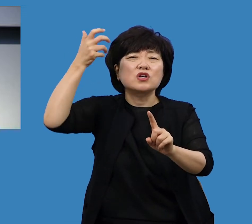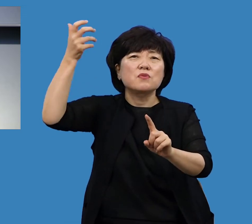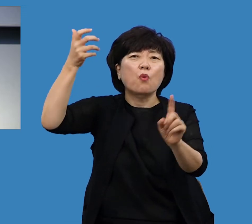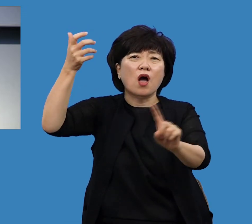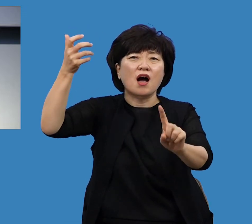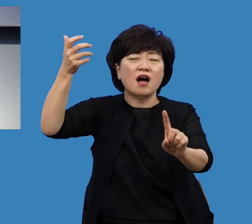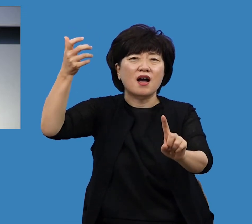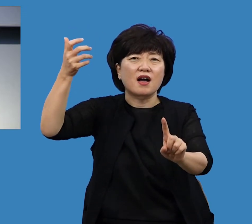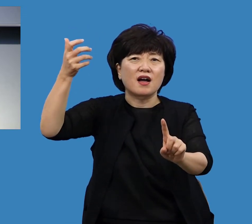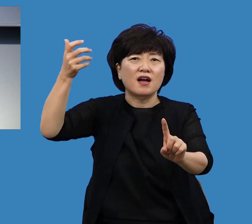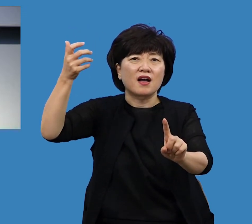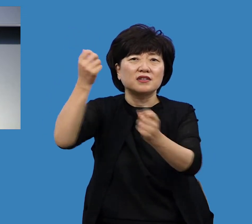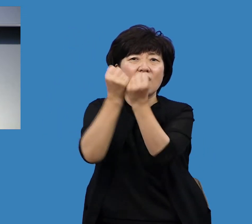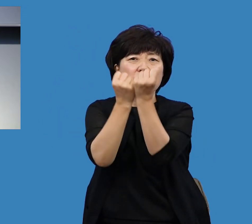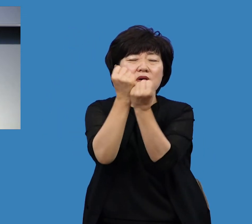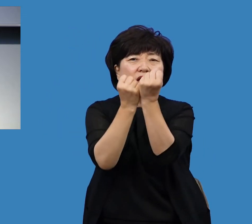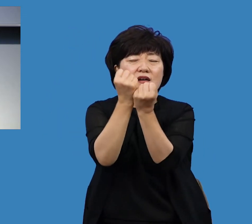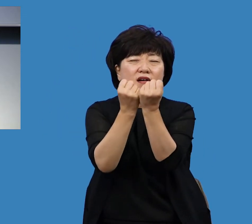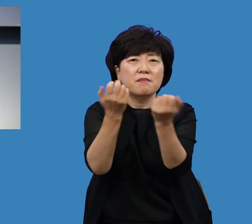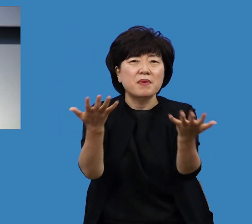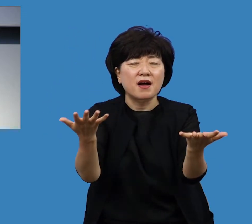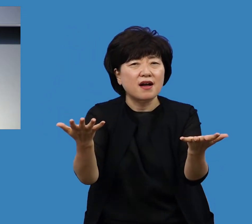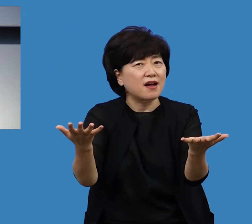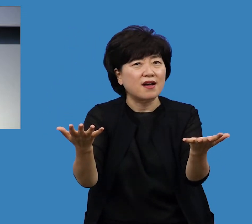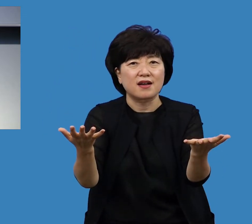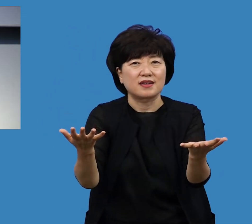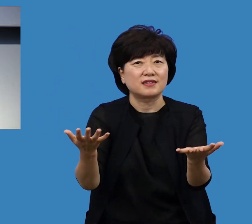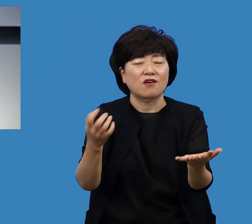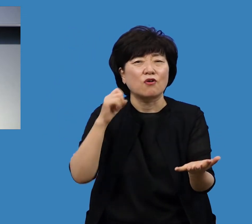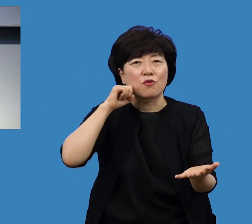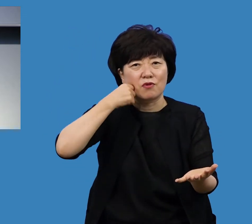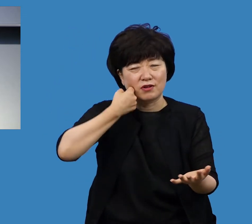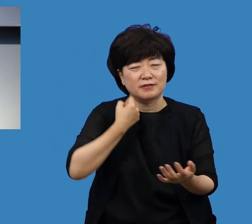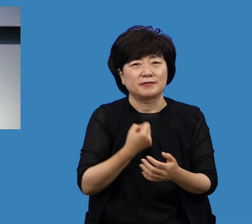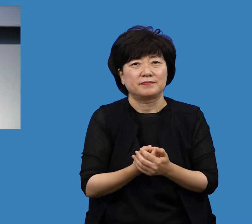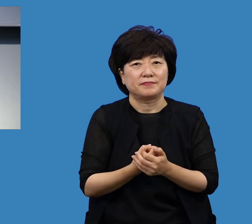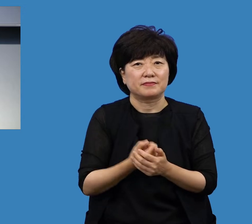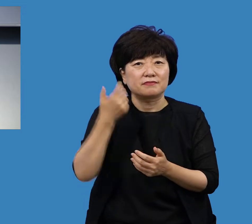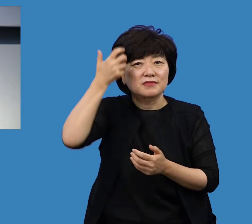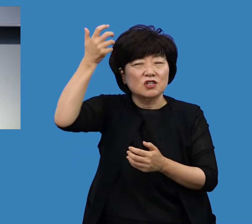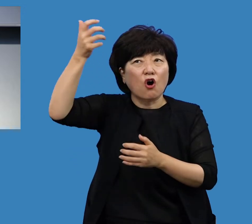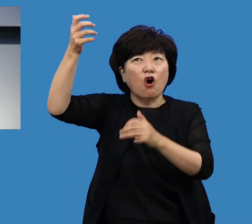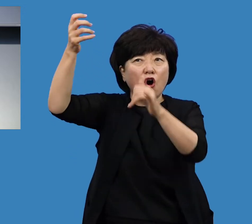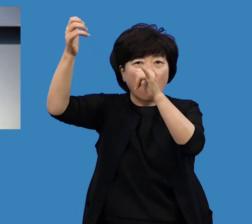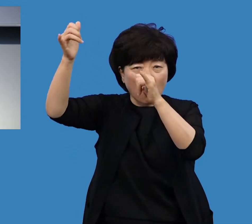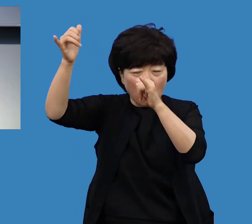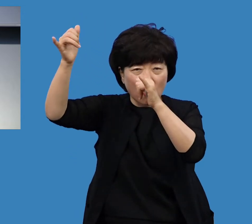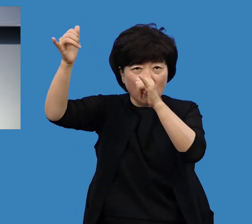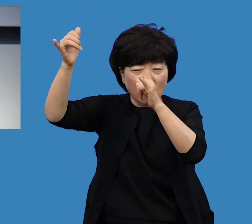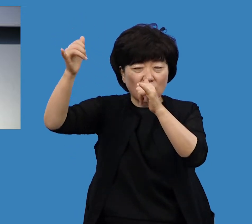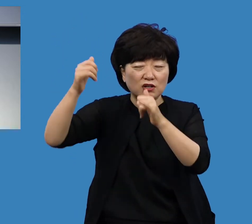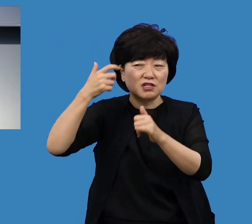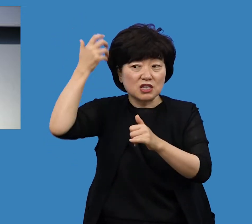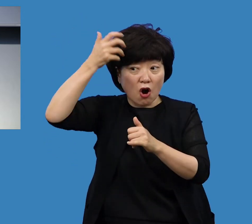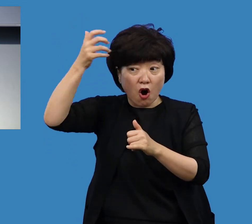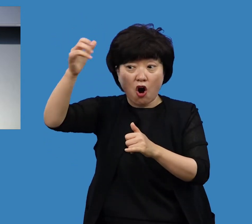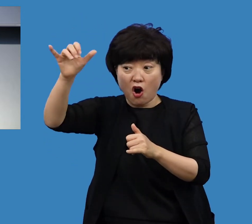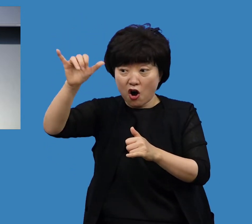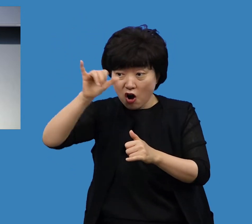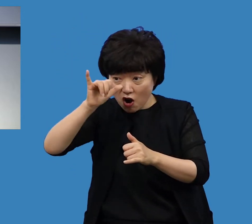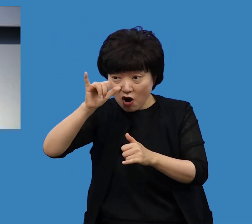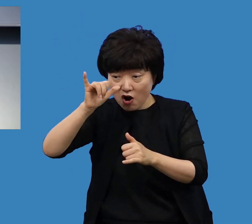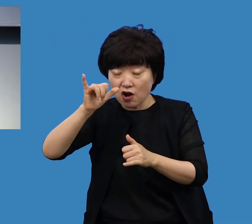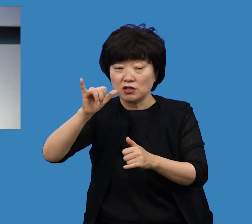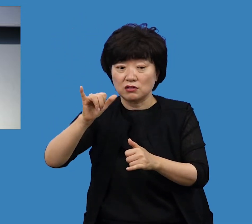이렇게 물어보면 아마 설명하는 데는 굉장히 난항을 겪을 거예요. 그래서 영이 있다는 건 알고 있고 또 영적인 존재가 있다는 건 알고 있지만